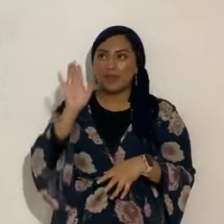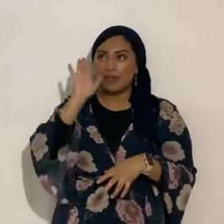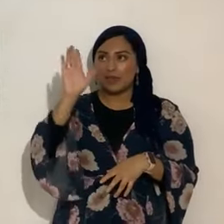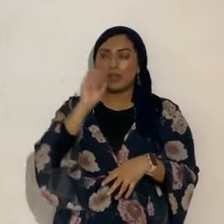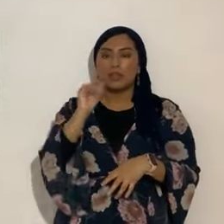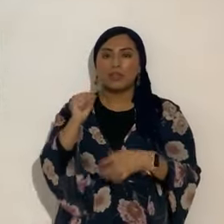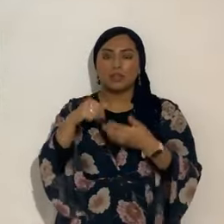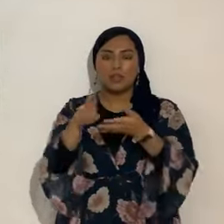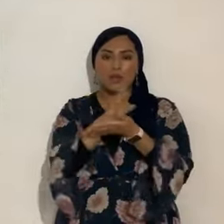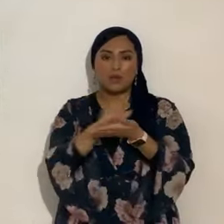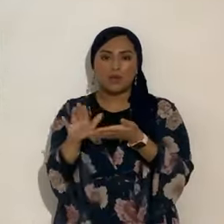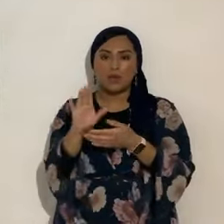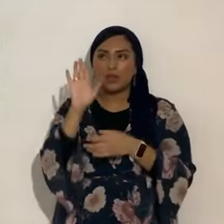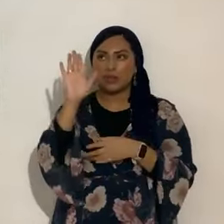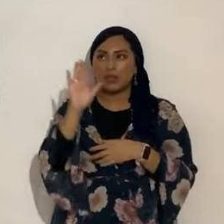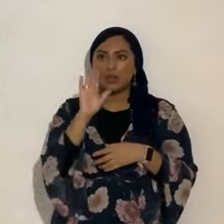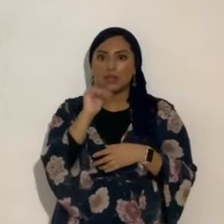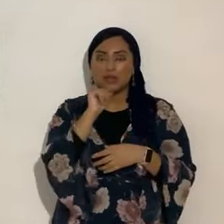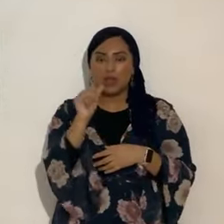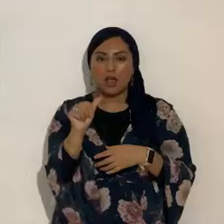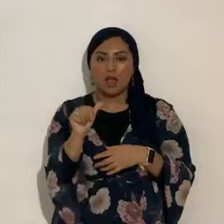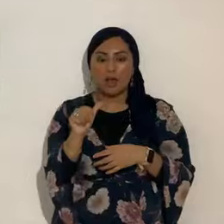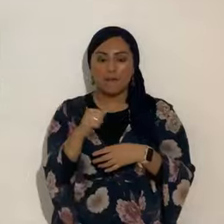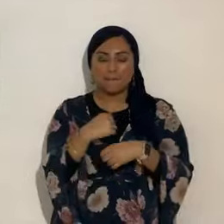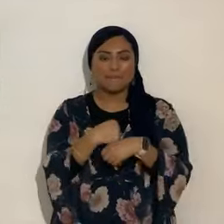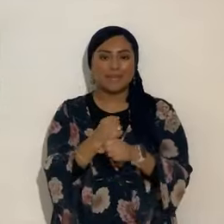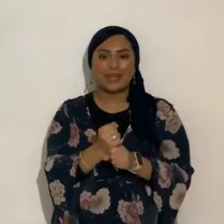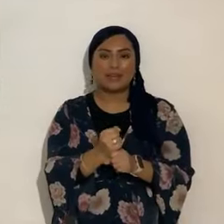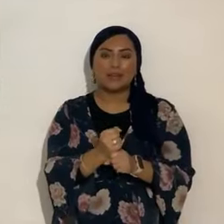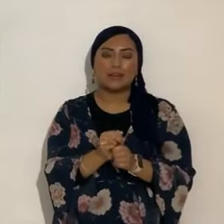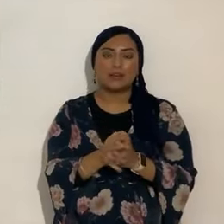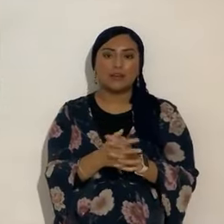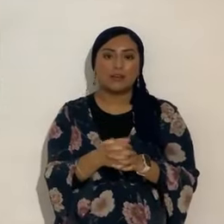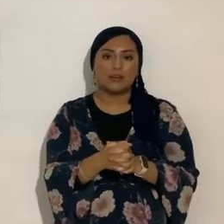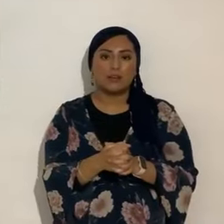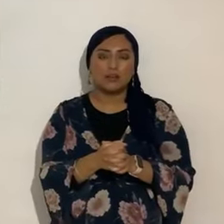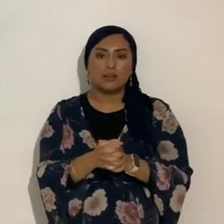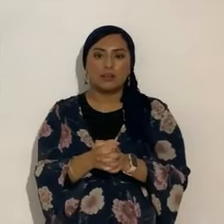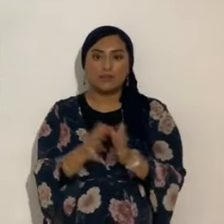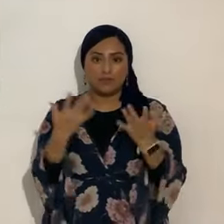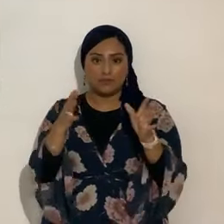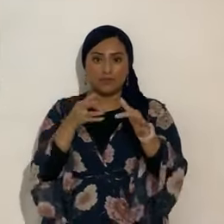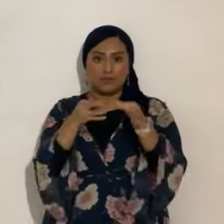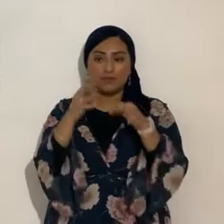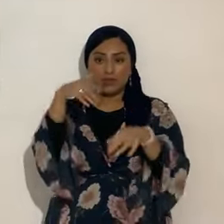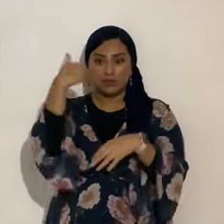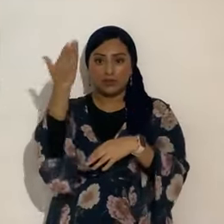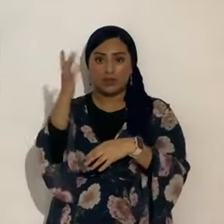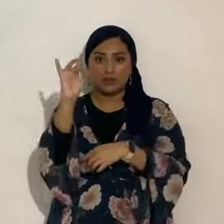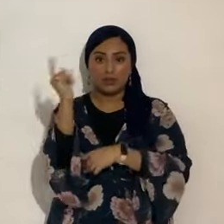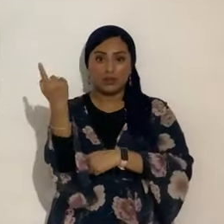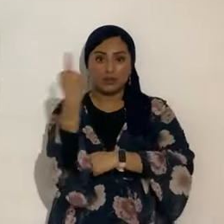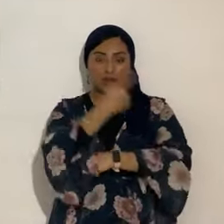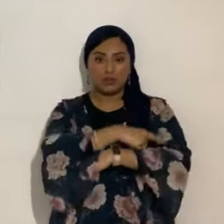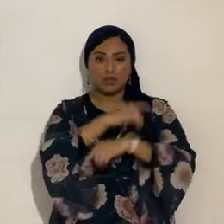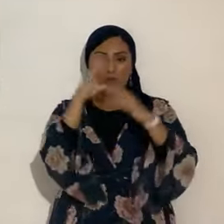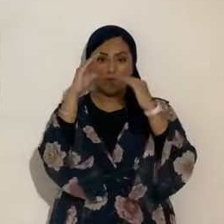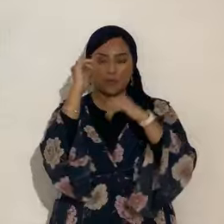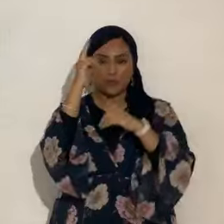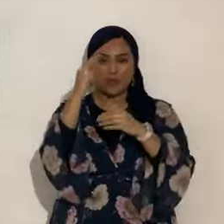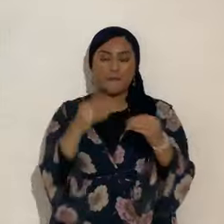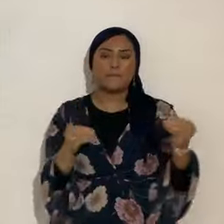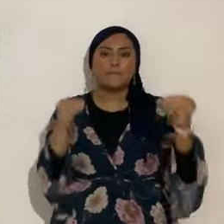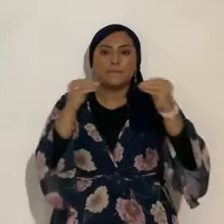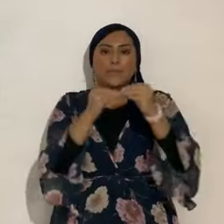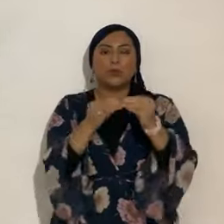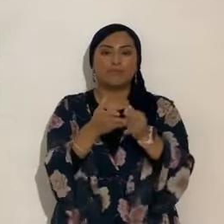no nació, no fue creado, pues. Eso ya lo hemos platicado, y en 8 días primeramente el Eterno vamos a